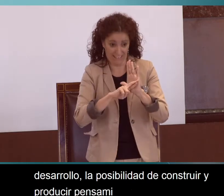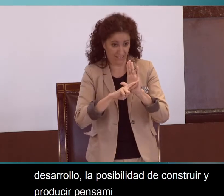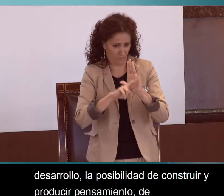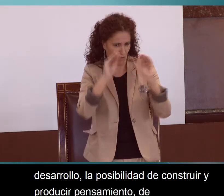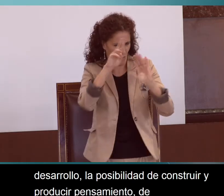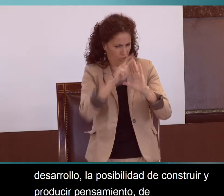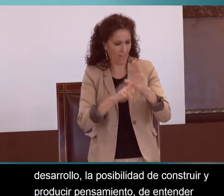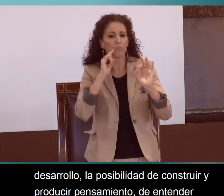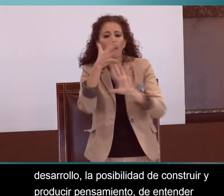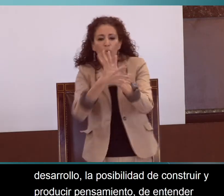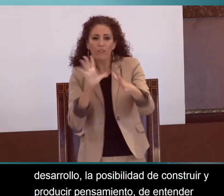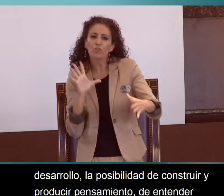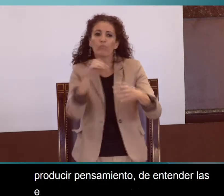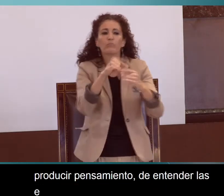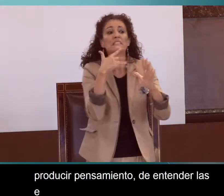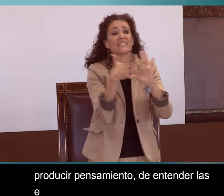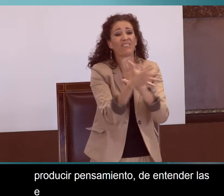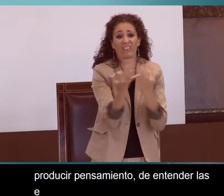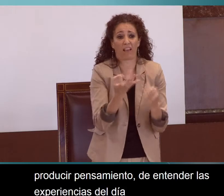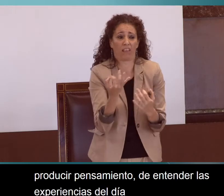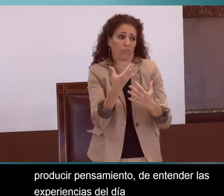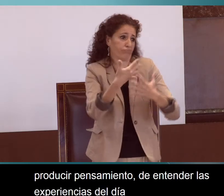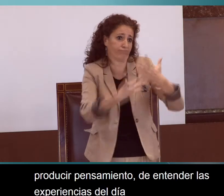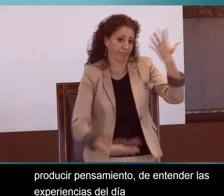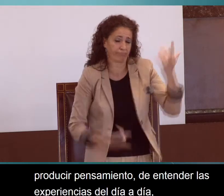Con lo que respecta a la formación reglada, la inclusión de la lengua de signos